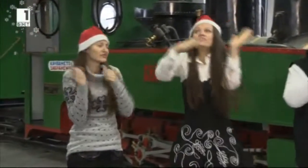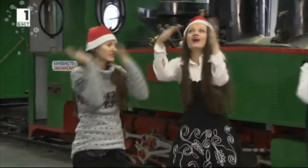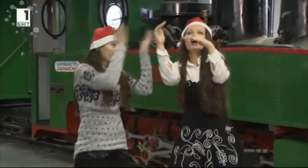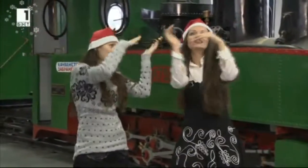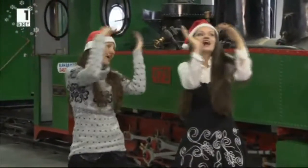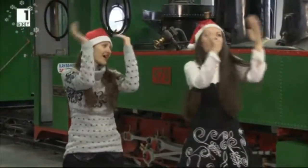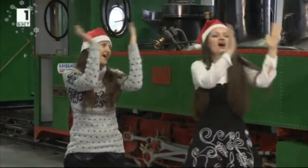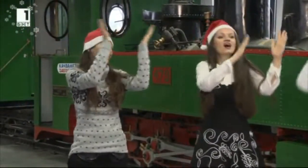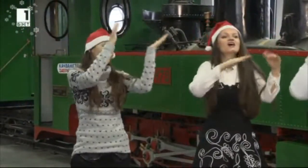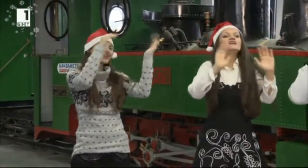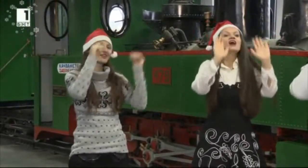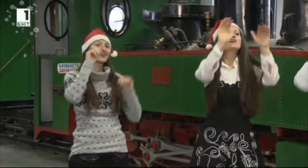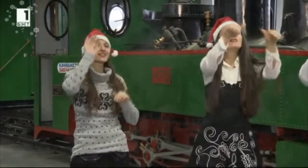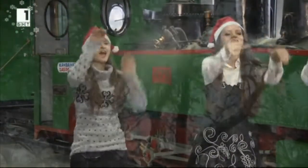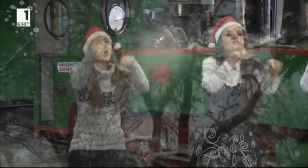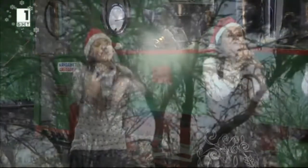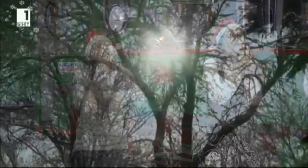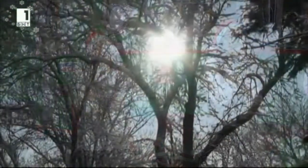вятър на вън очи.